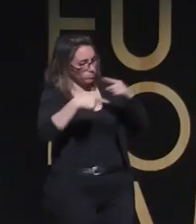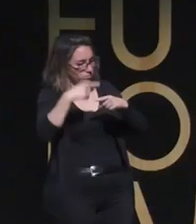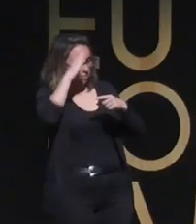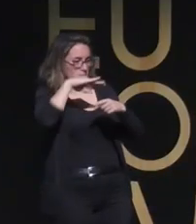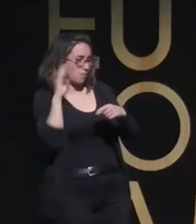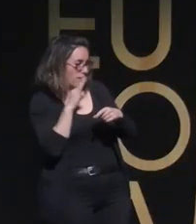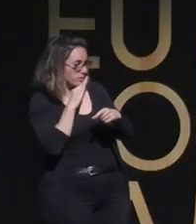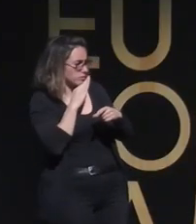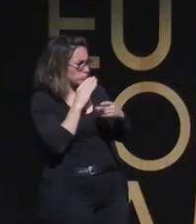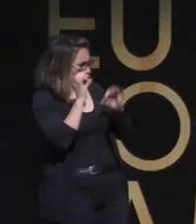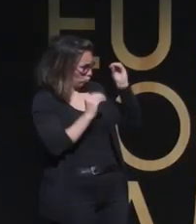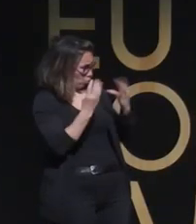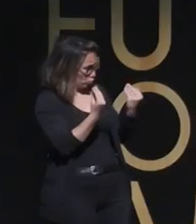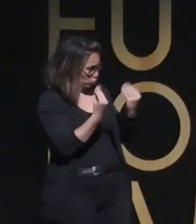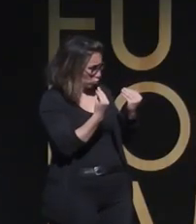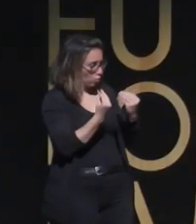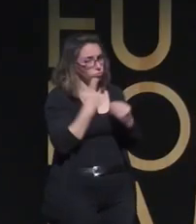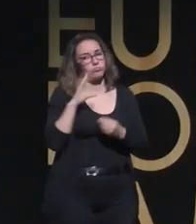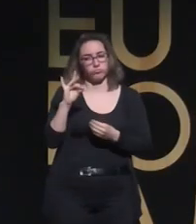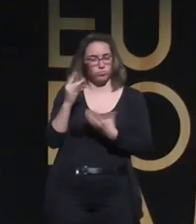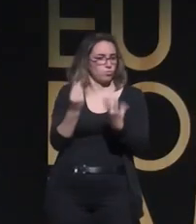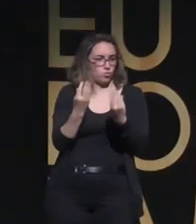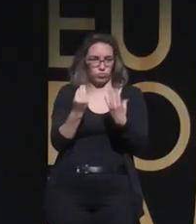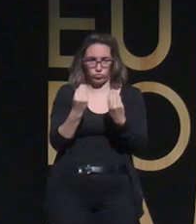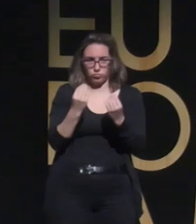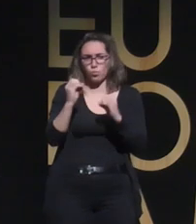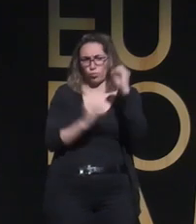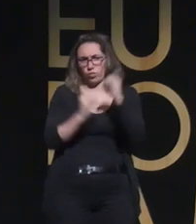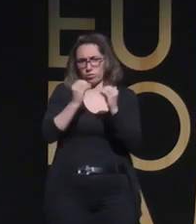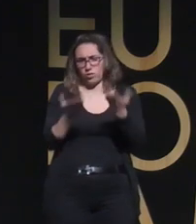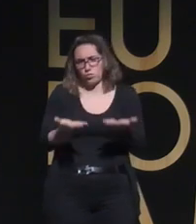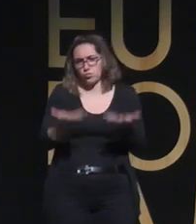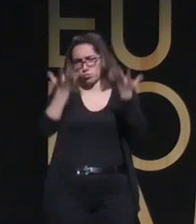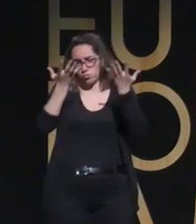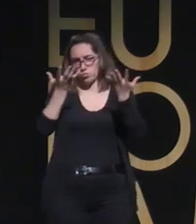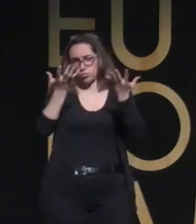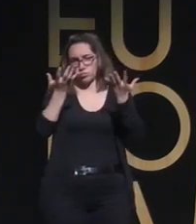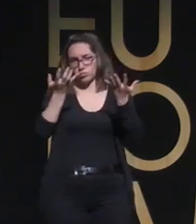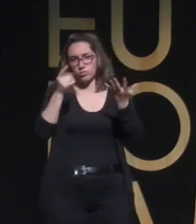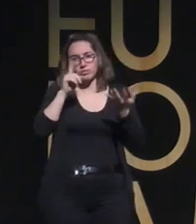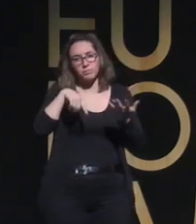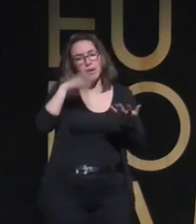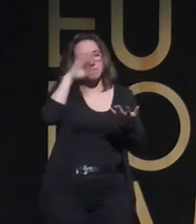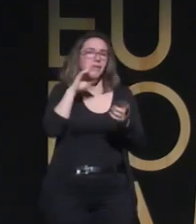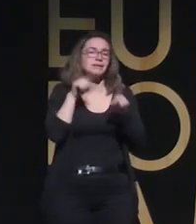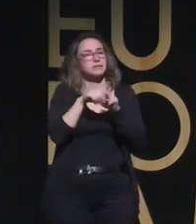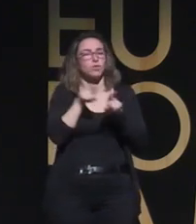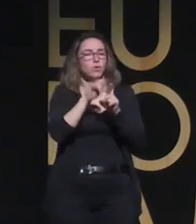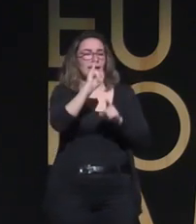Sobre todo los padres que yo digo, los padres y las madres ITV, que son los que vienen, te dejan el coche y te